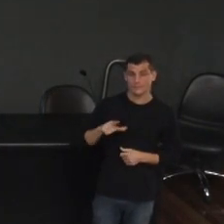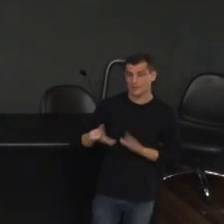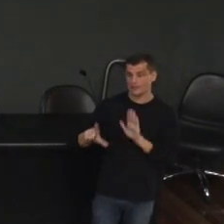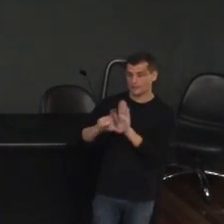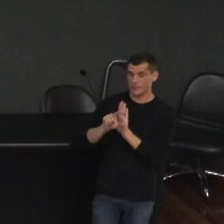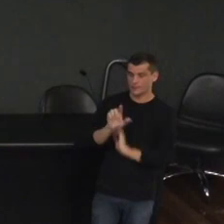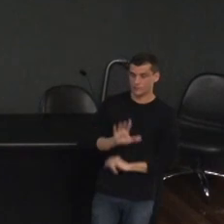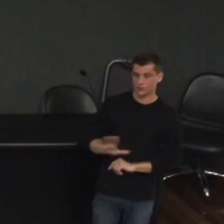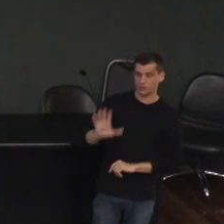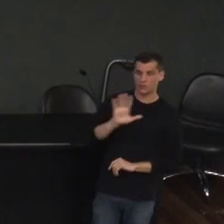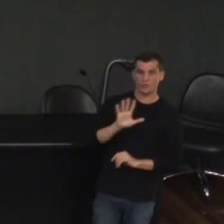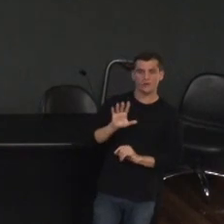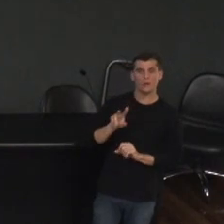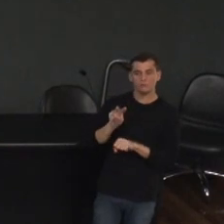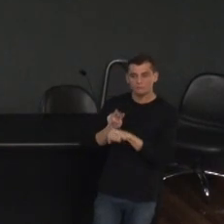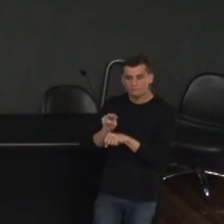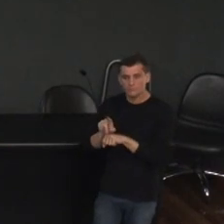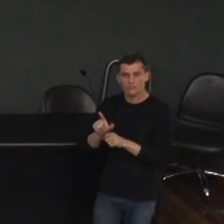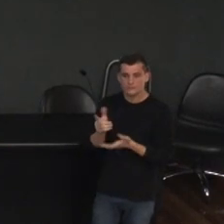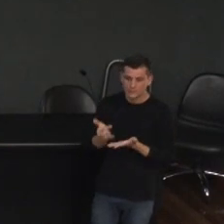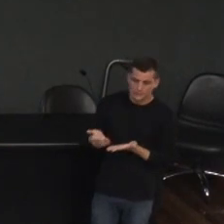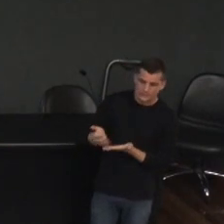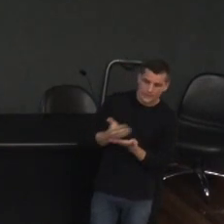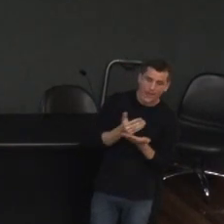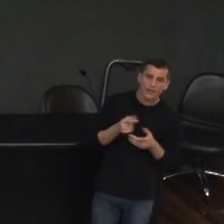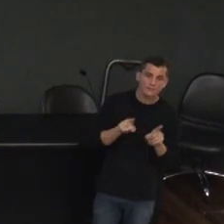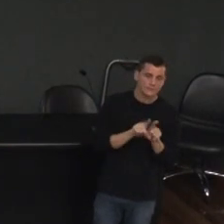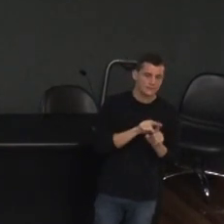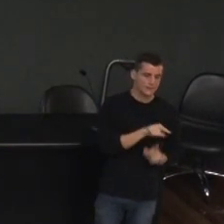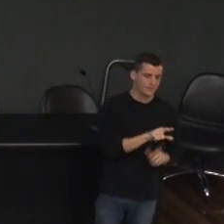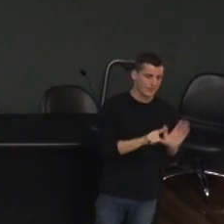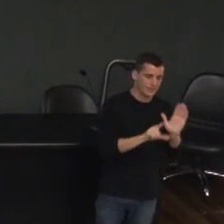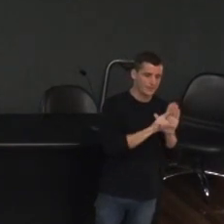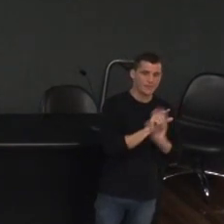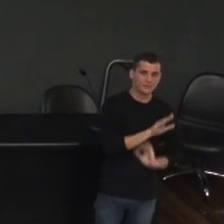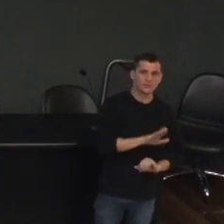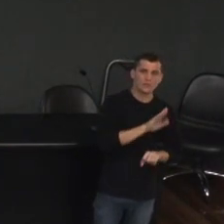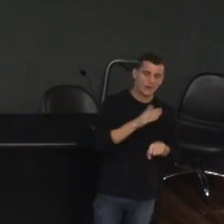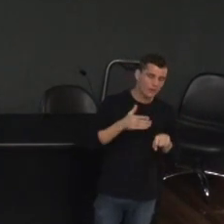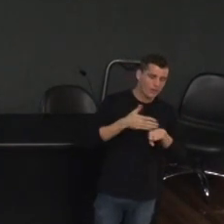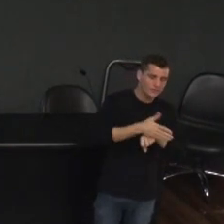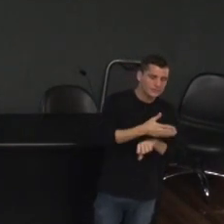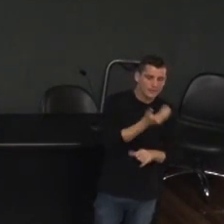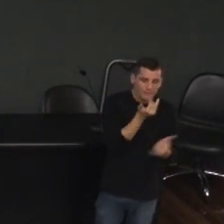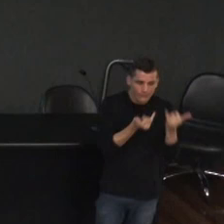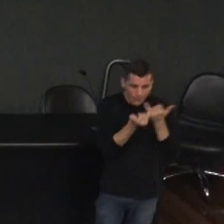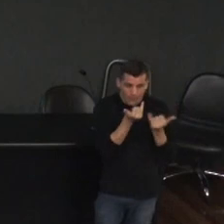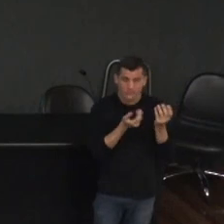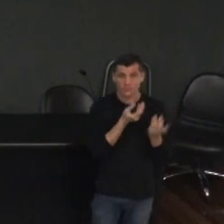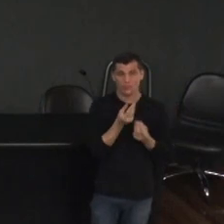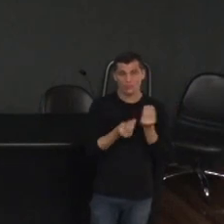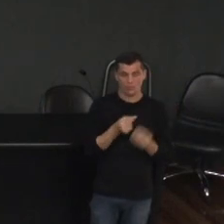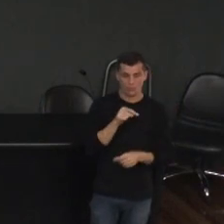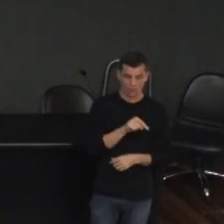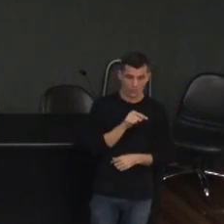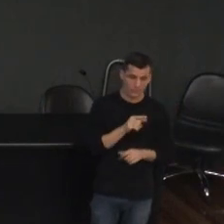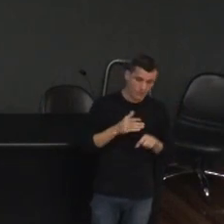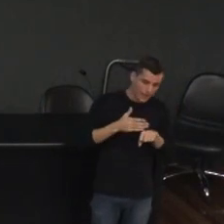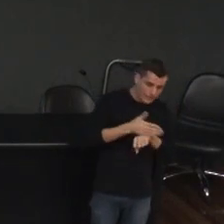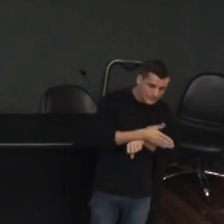e a lei de acesso à informação então A ideia é que se dá é que né o acesso à informação de alguma forma